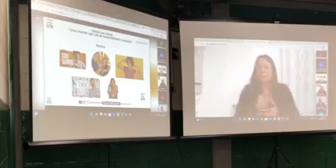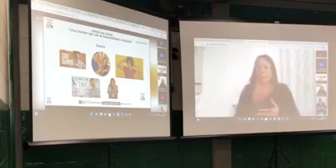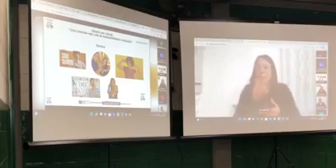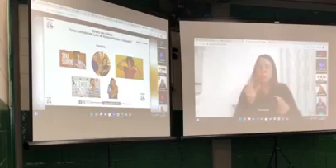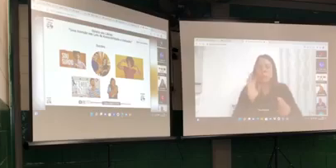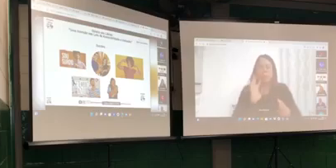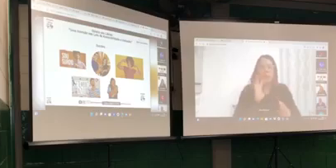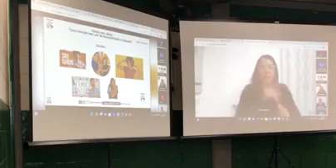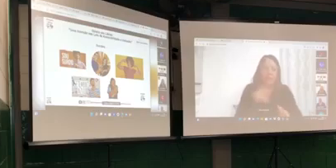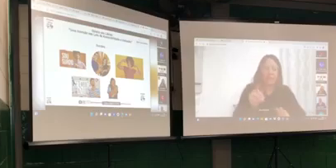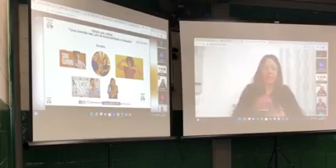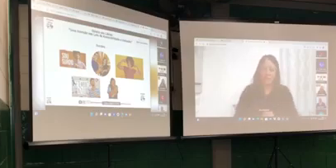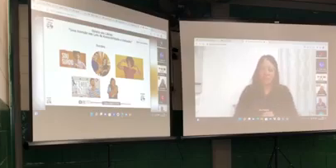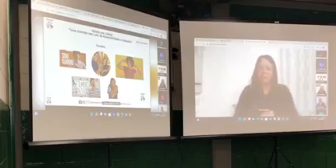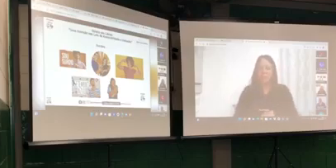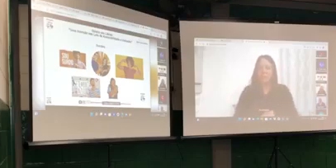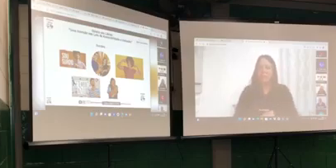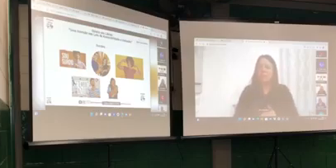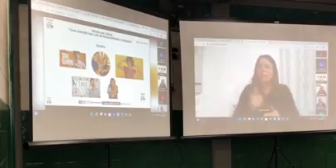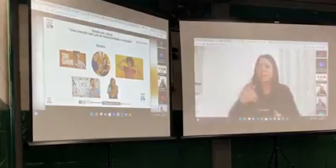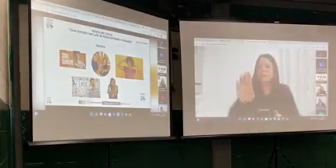legal, né? Como é que é o nome do cachorrinho, Aline?